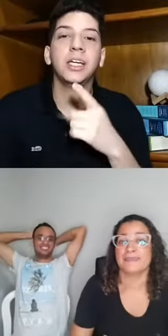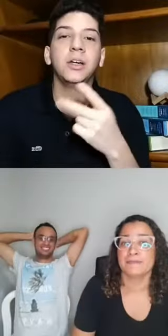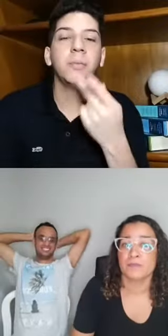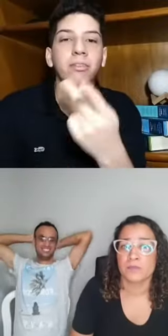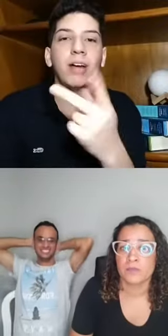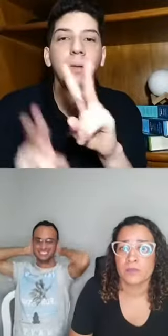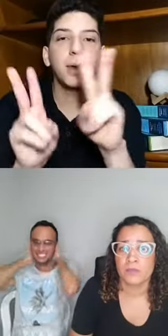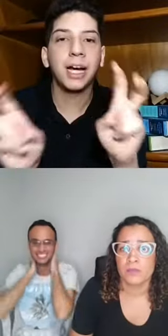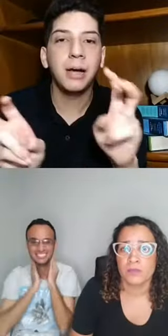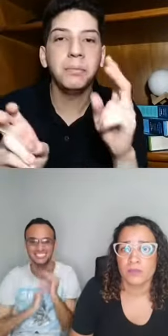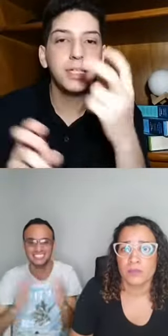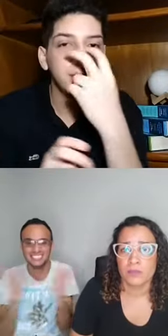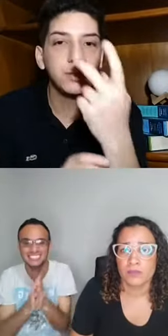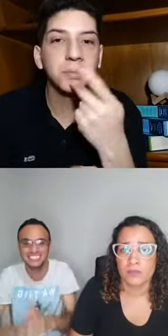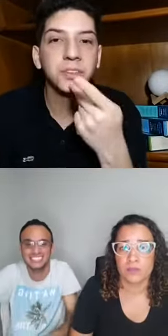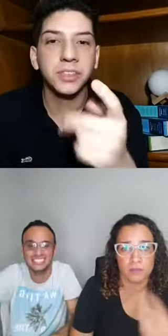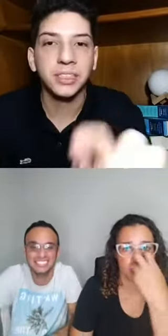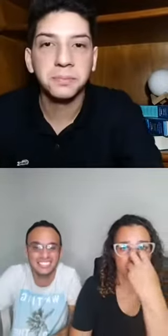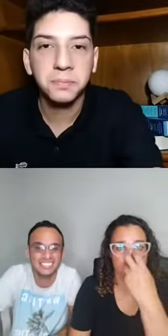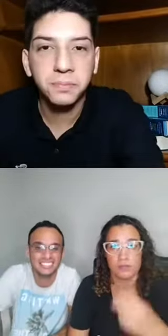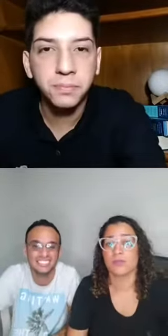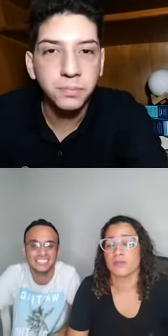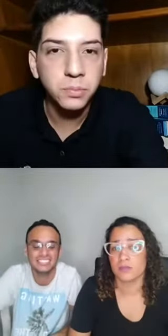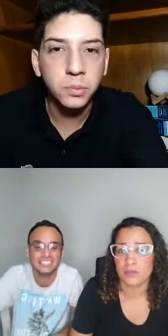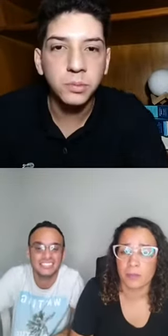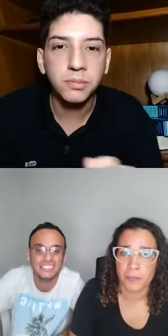Tem aqui uma fala para Camila. Vamos ver.